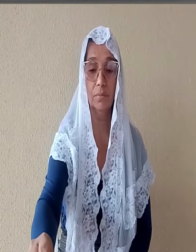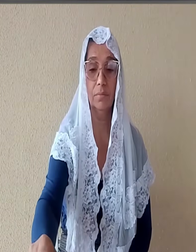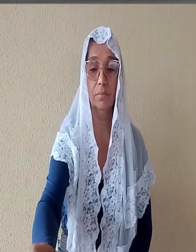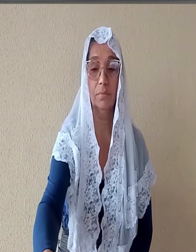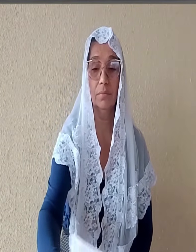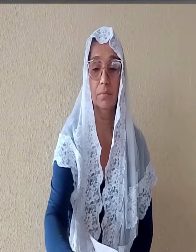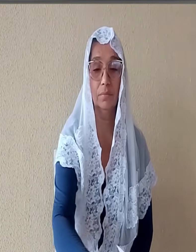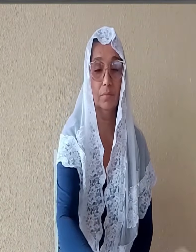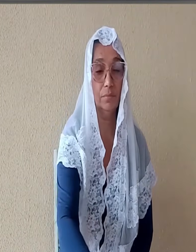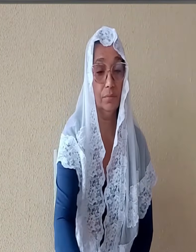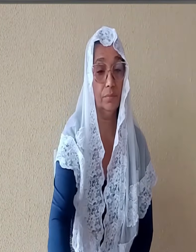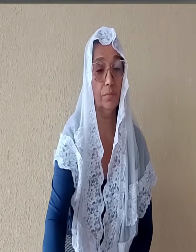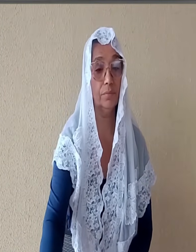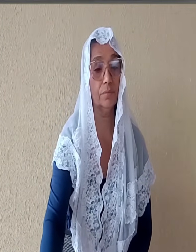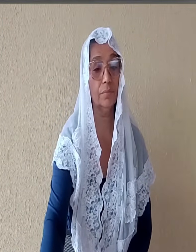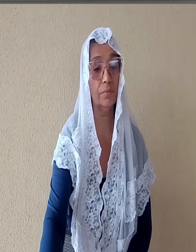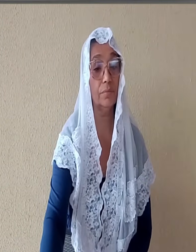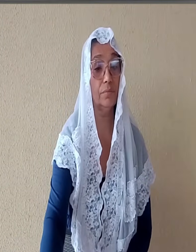Glória a Deus.